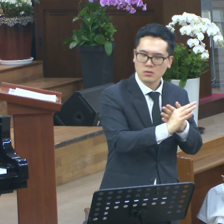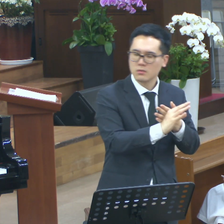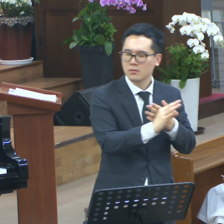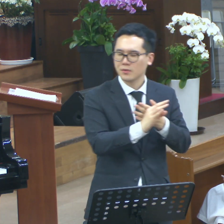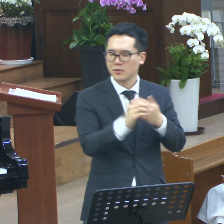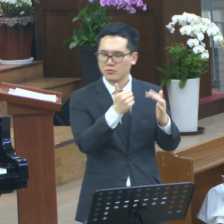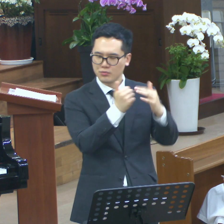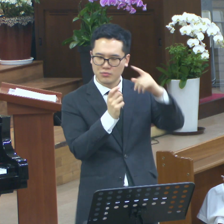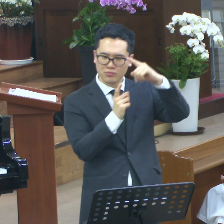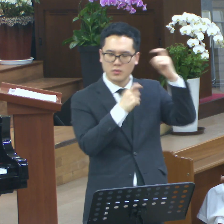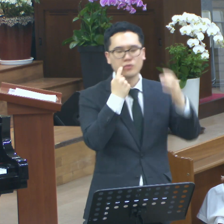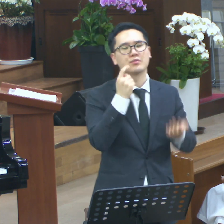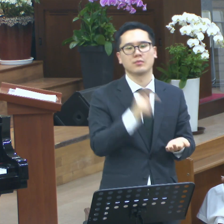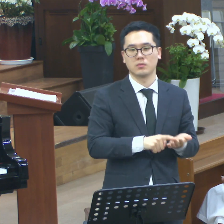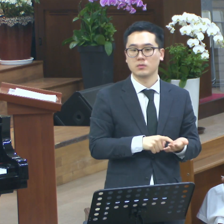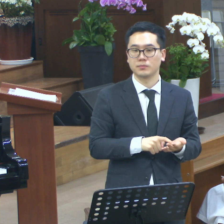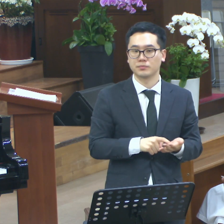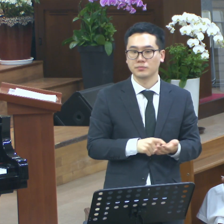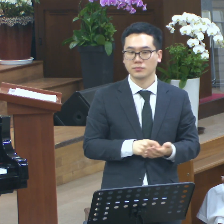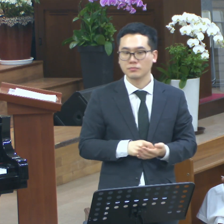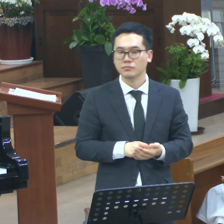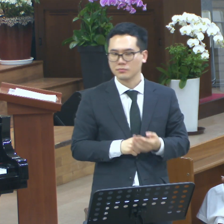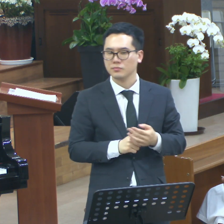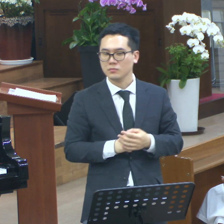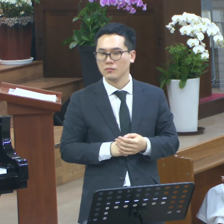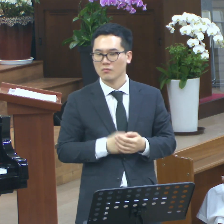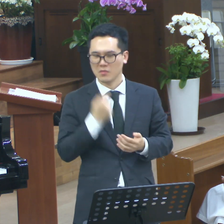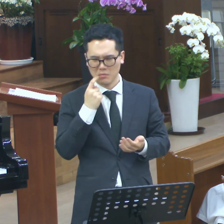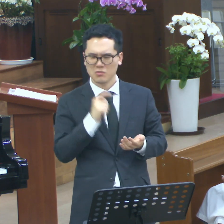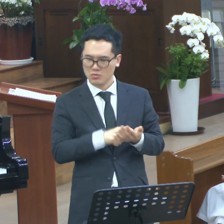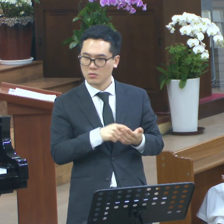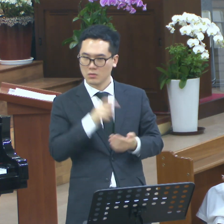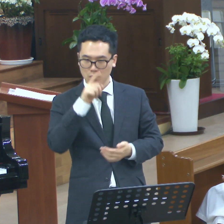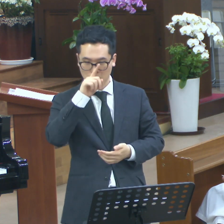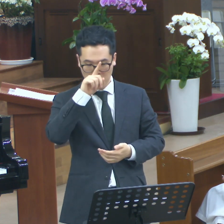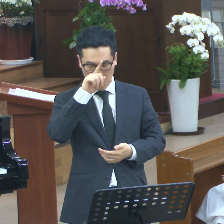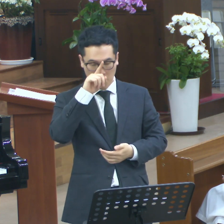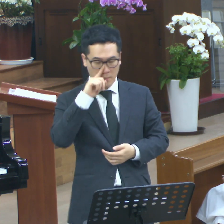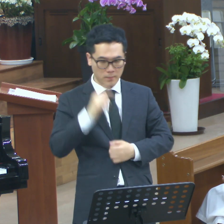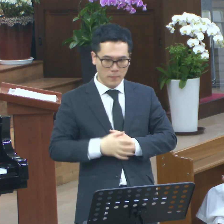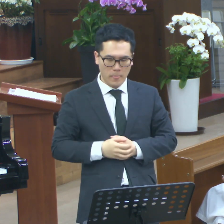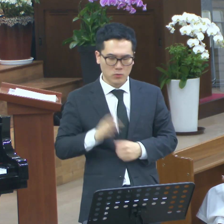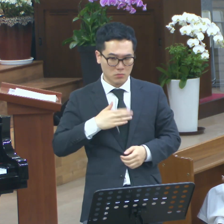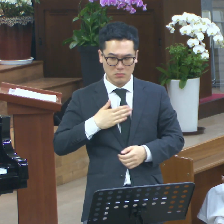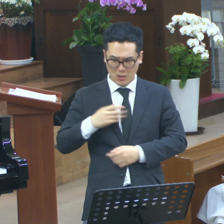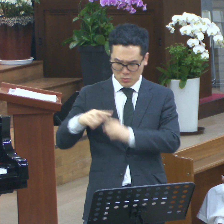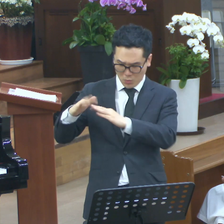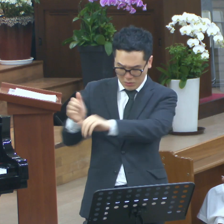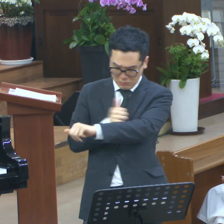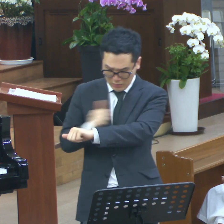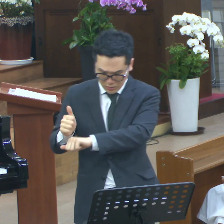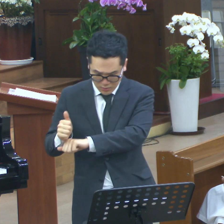삶은 내가 내 욕구대로 내 알아서 하겠다. 안 됩니다. 그것은 하나님 말씀을 다 받고자 하는 마음이